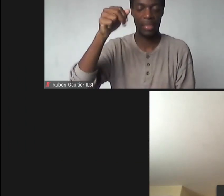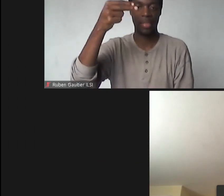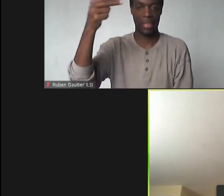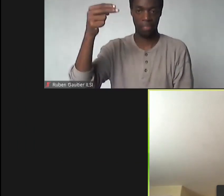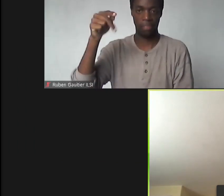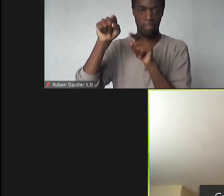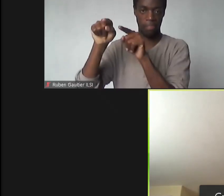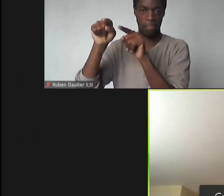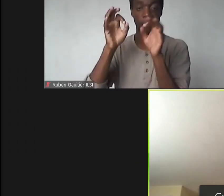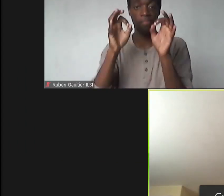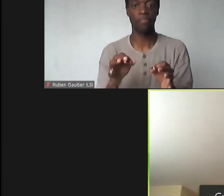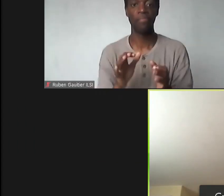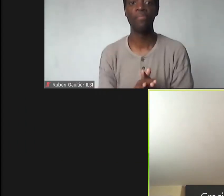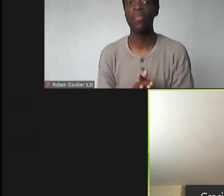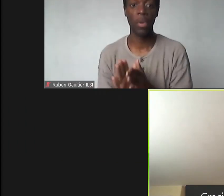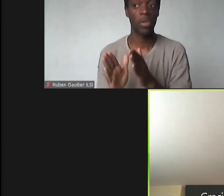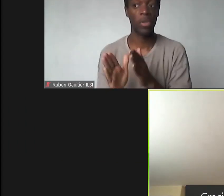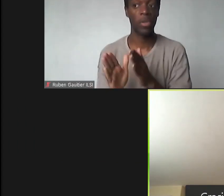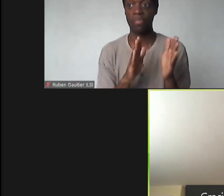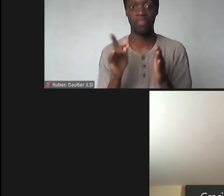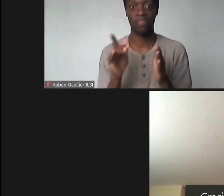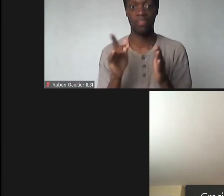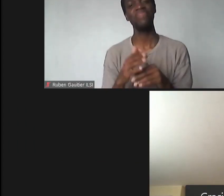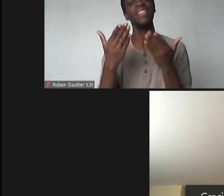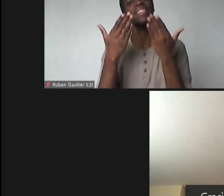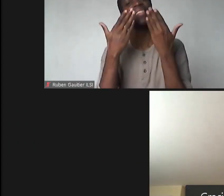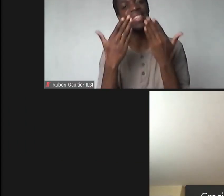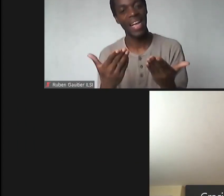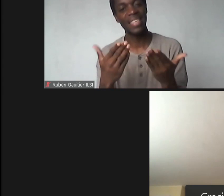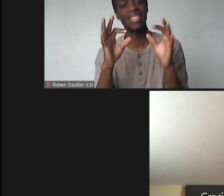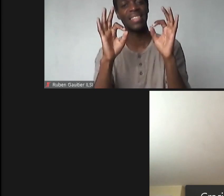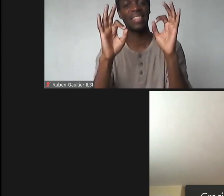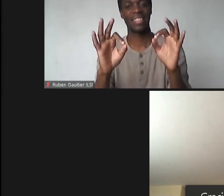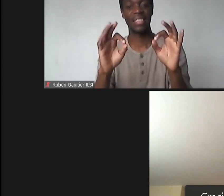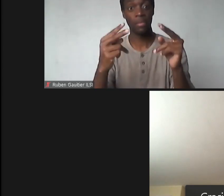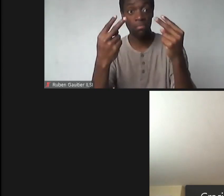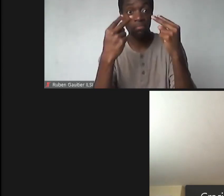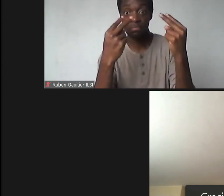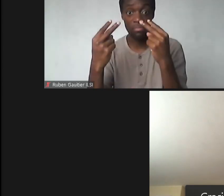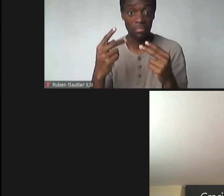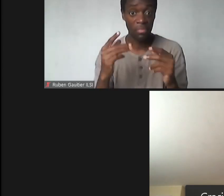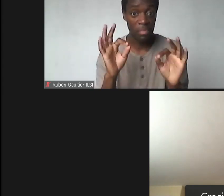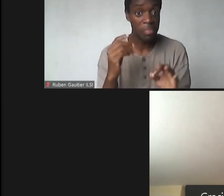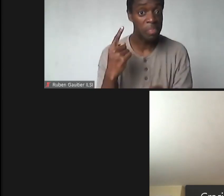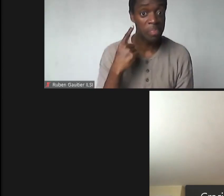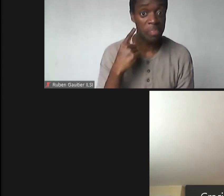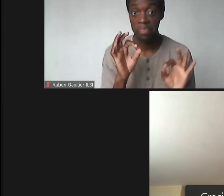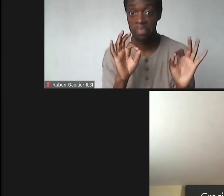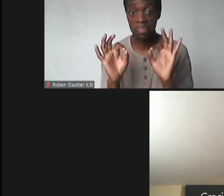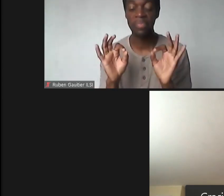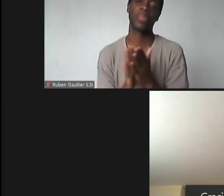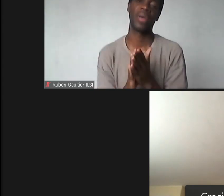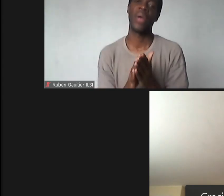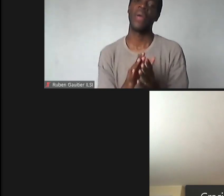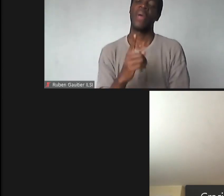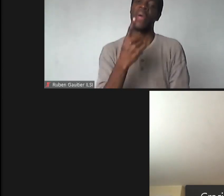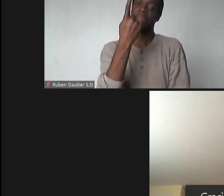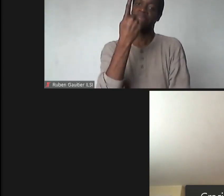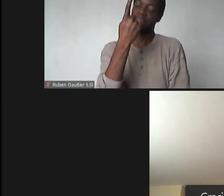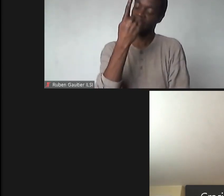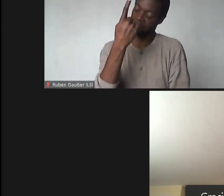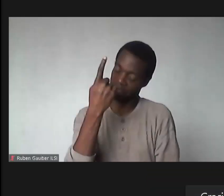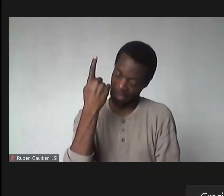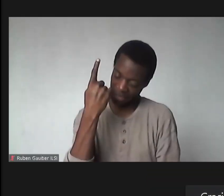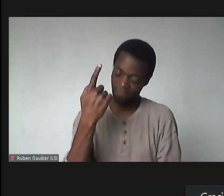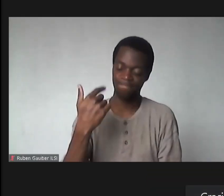Mario, perfecto. Para que nos ayudes con la presentación. Está pequeña, está chiquito, pero bien. Primero, gracias por la invitación. Para mí es